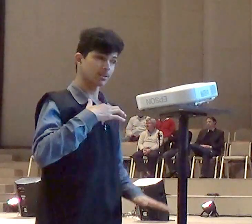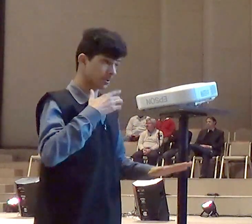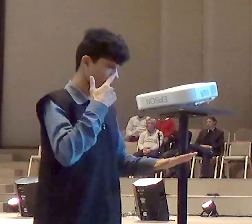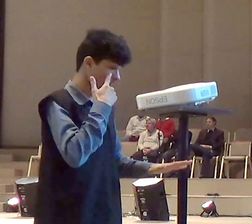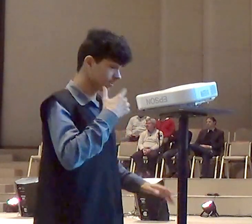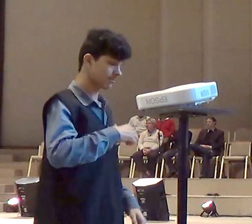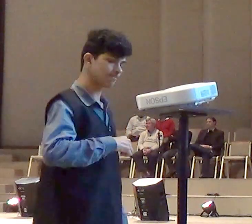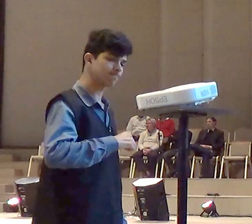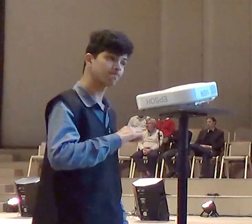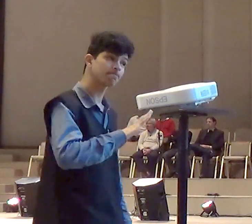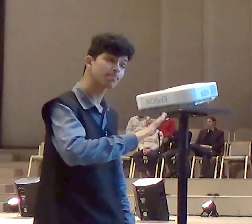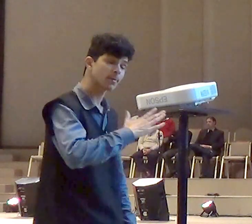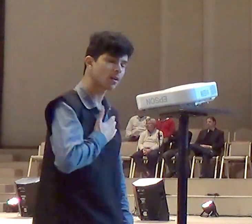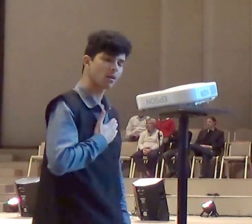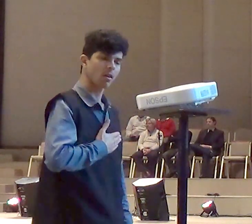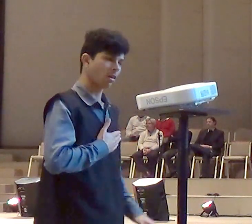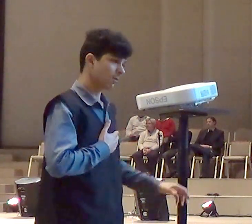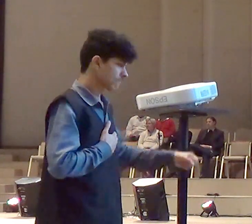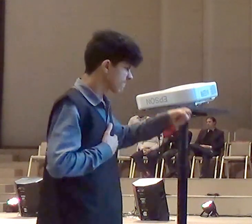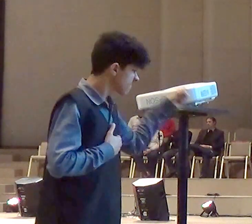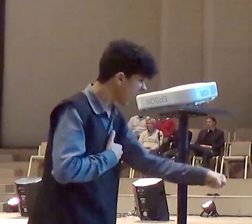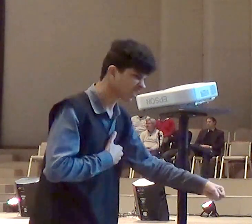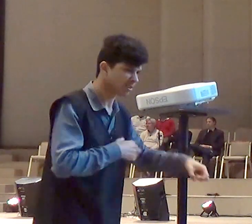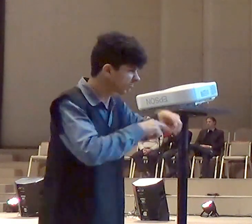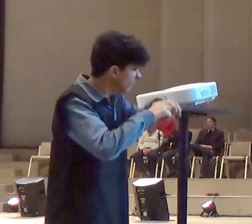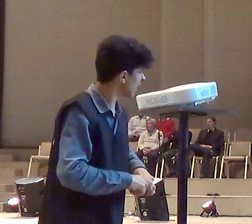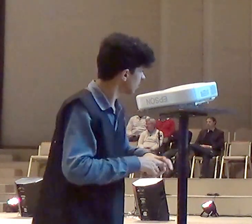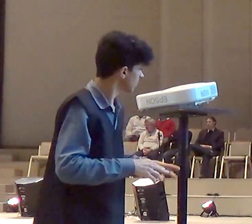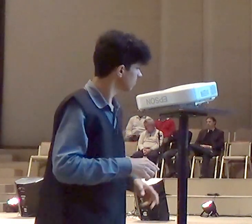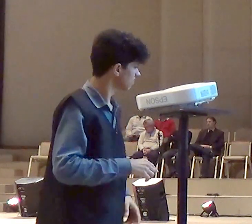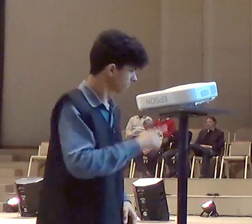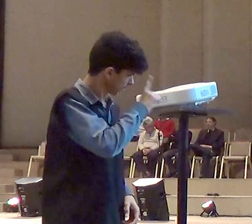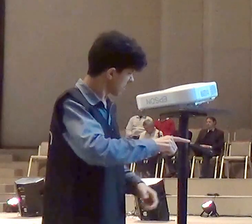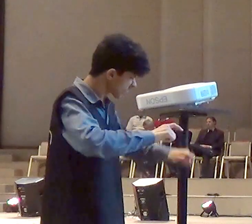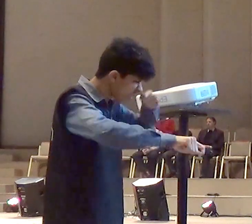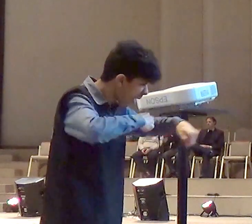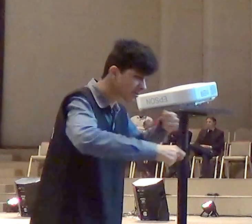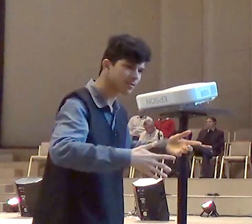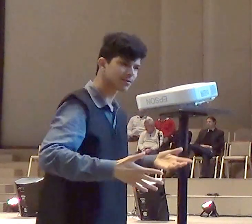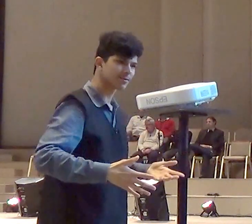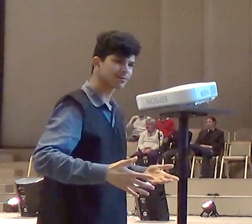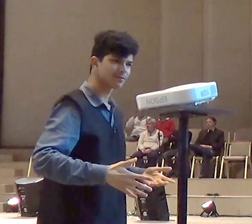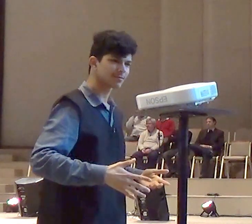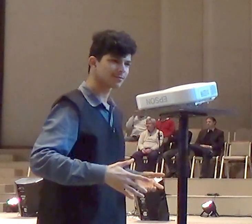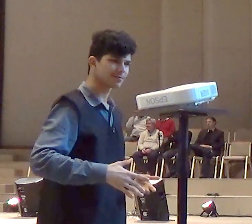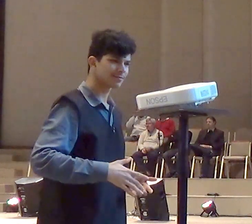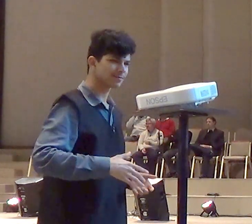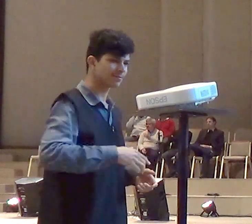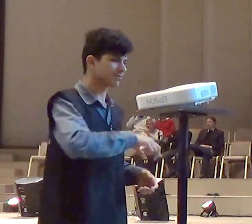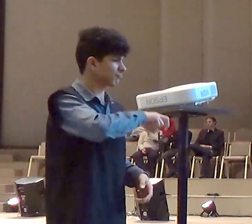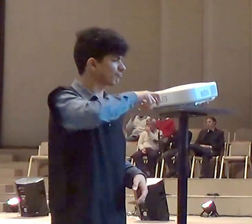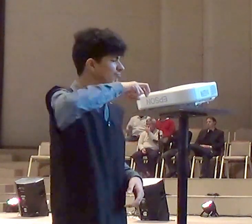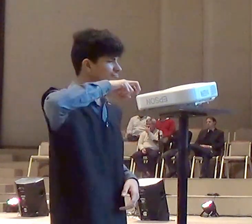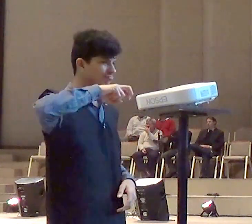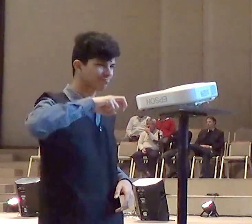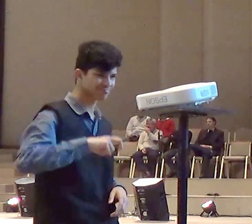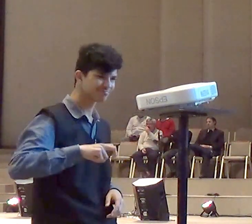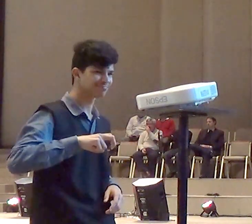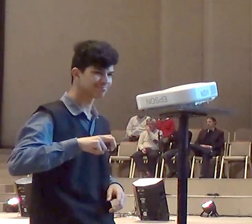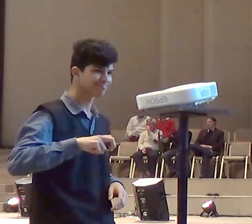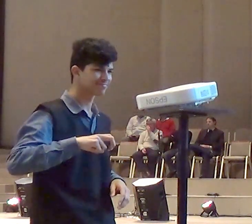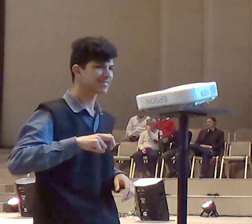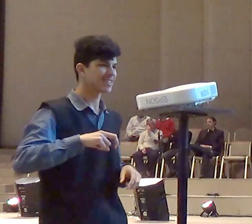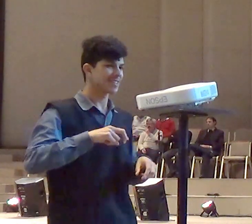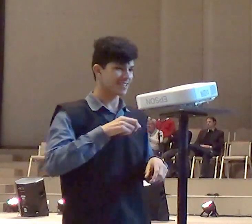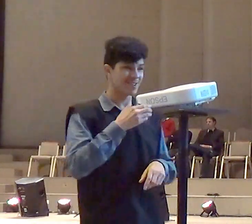braços e disse senta que tá na hora de comer isso aí para sentar no seu lugar e